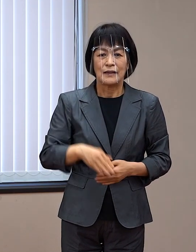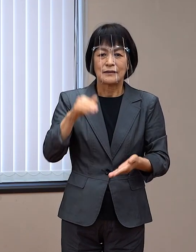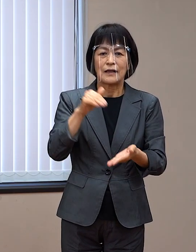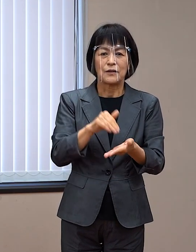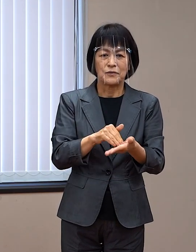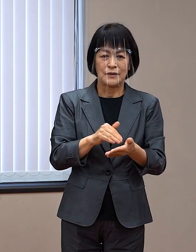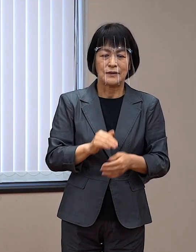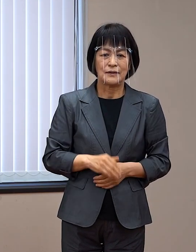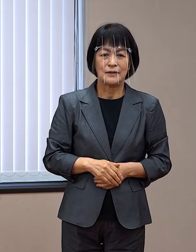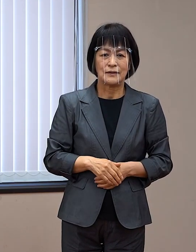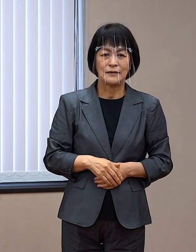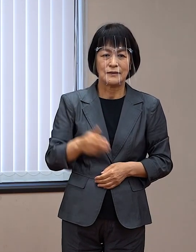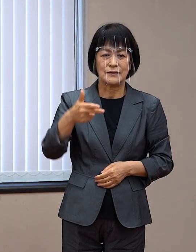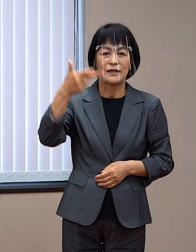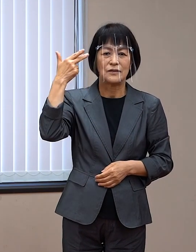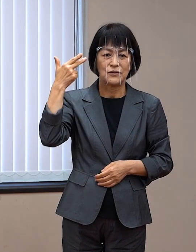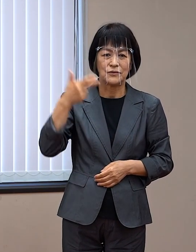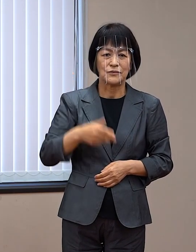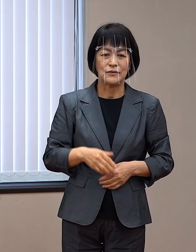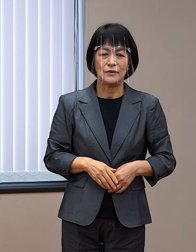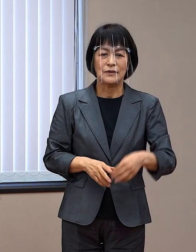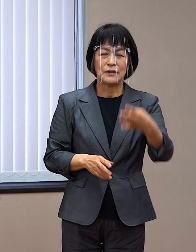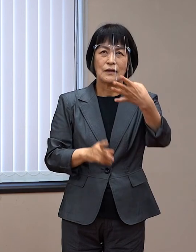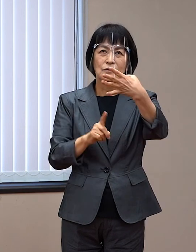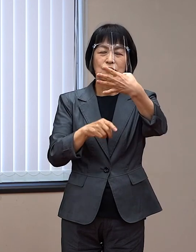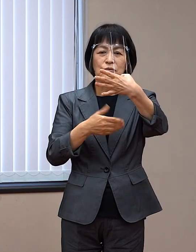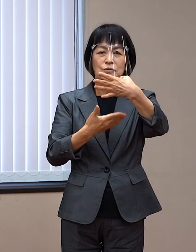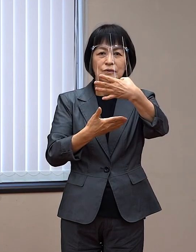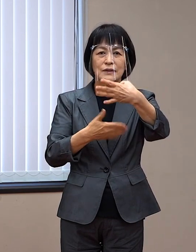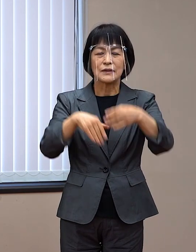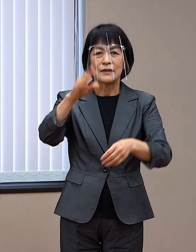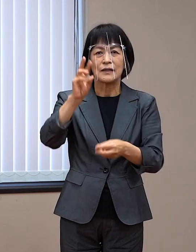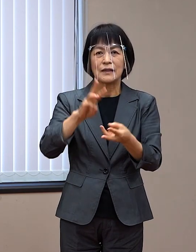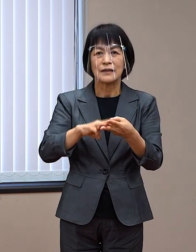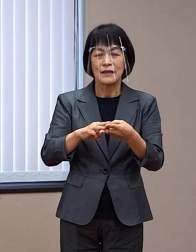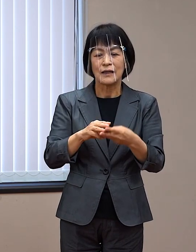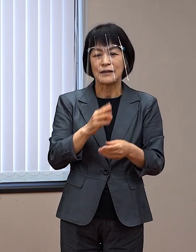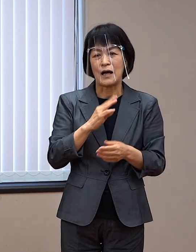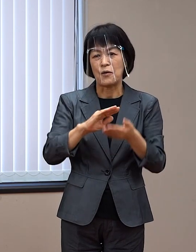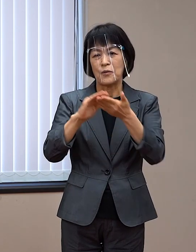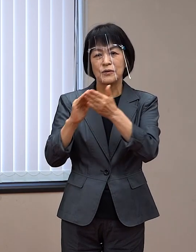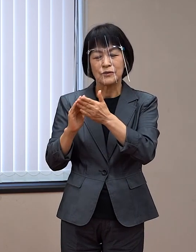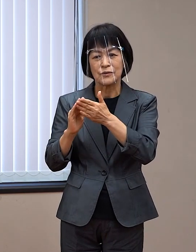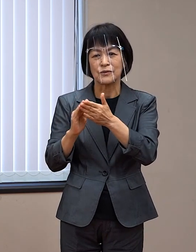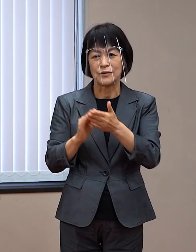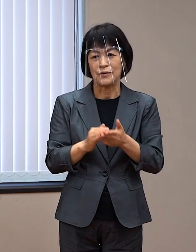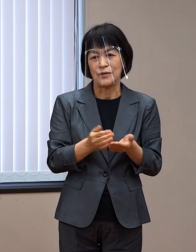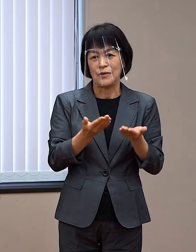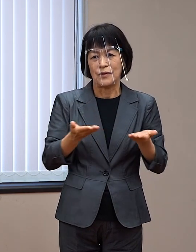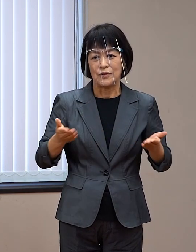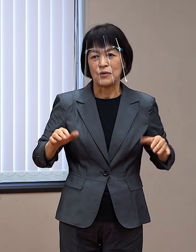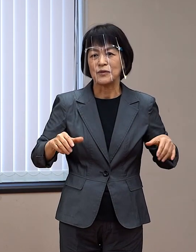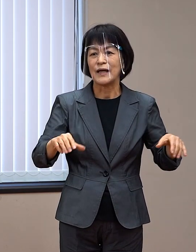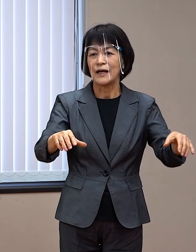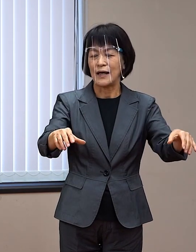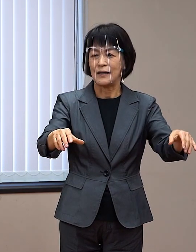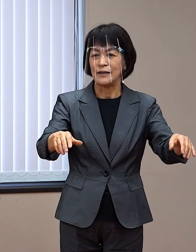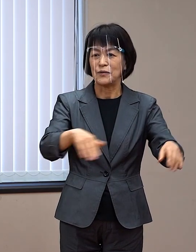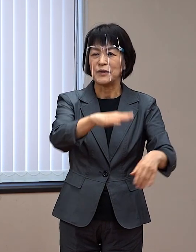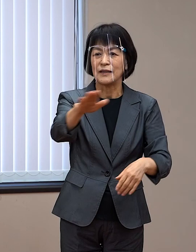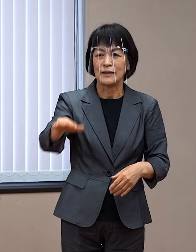後に、先週19日の高田本町商店街の若手商業者との意見交換会におきま